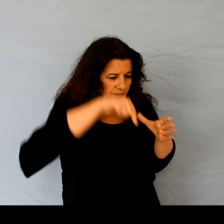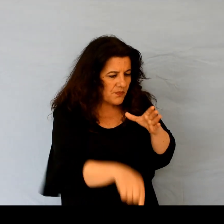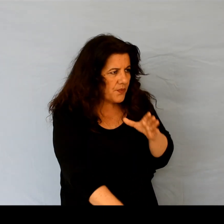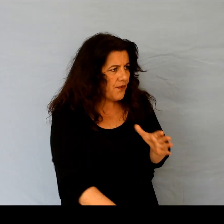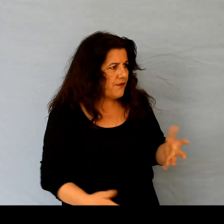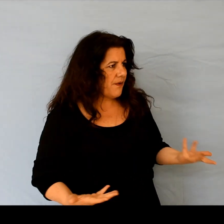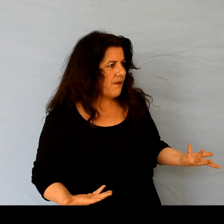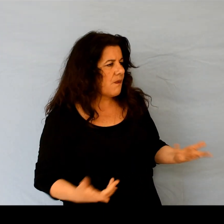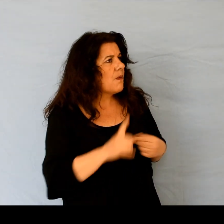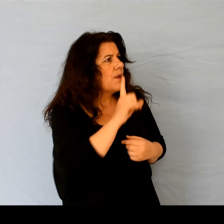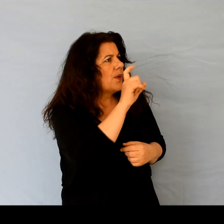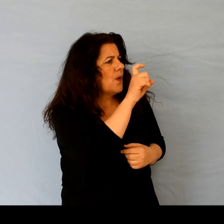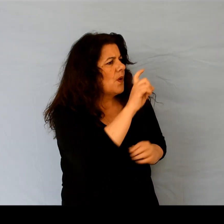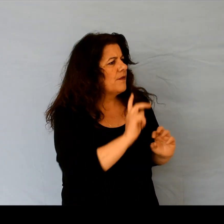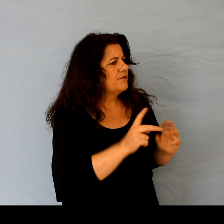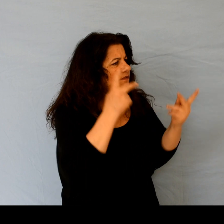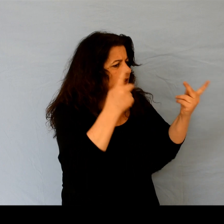D'où as-tu donc cette eau vive ?